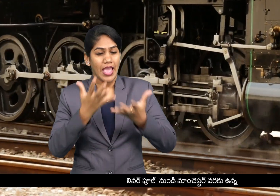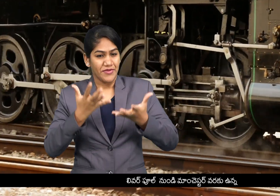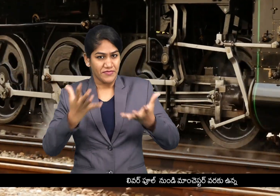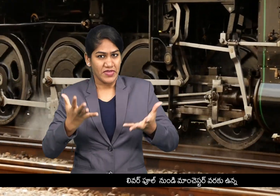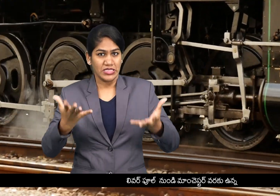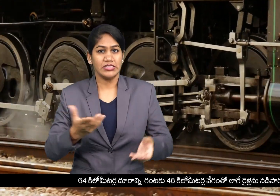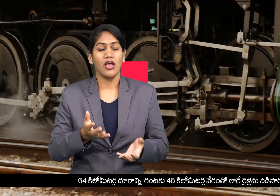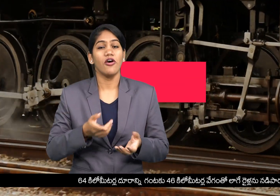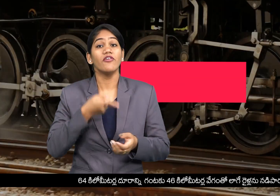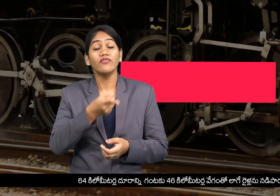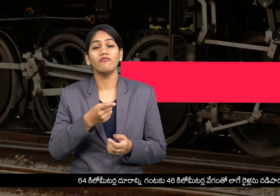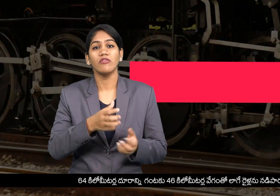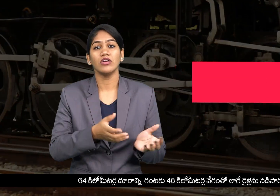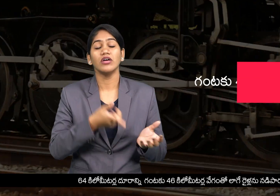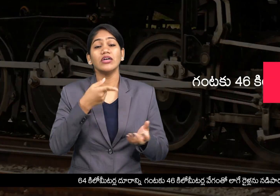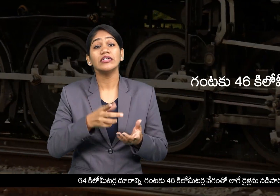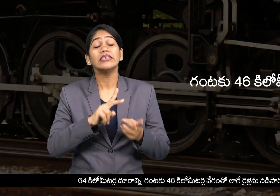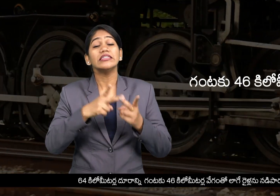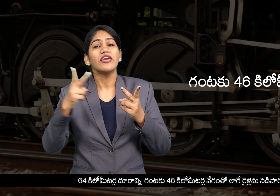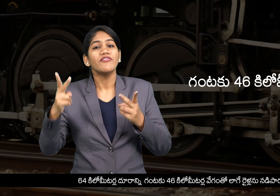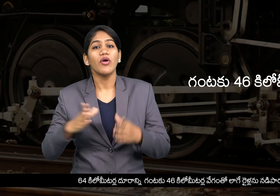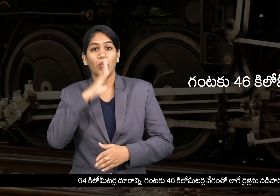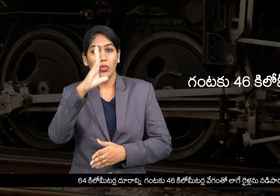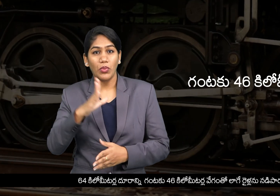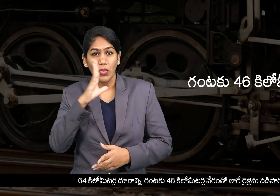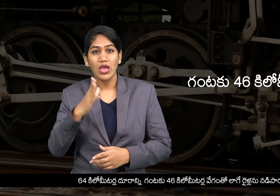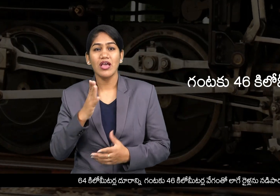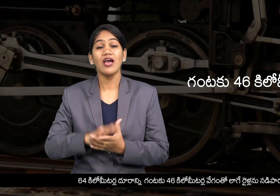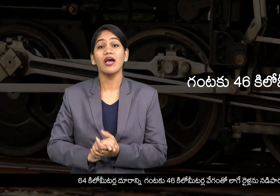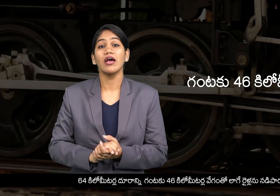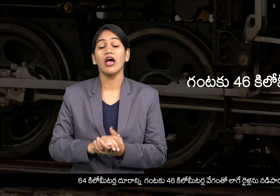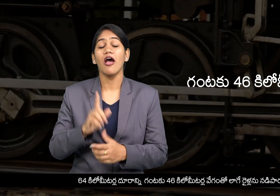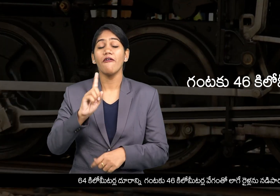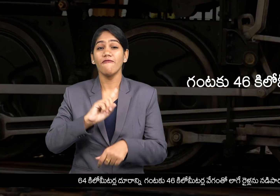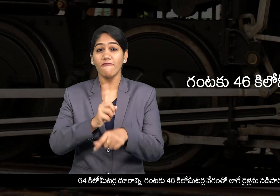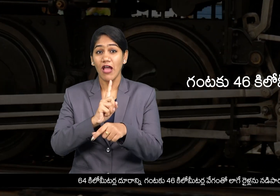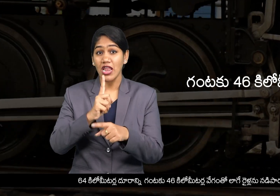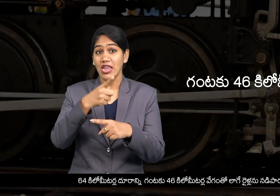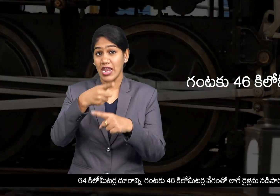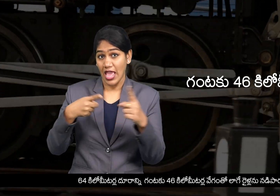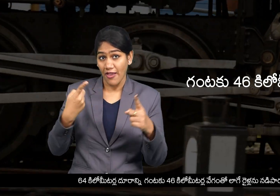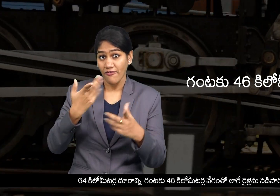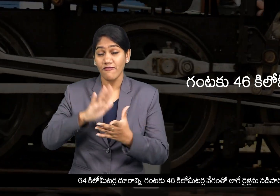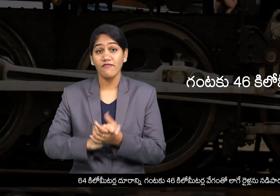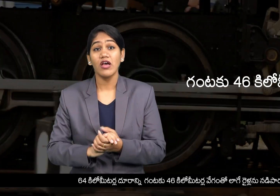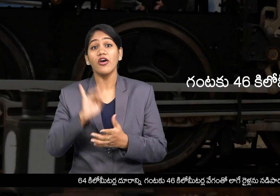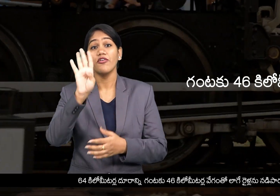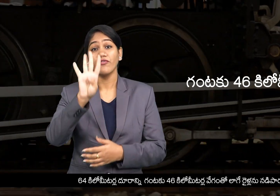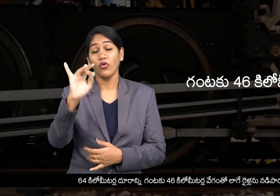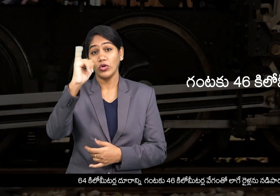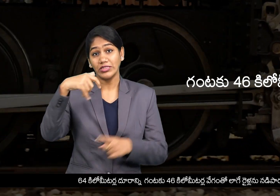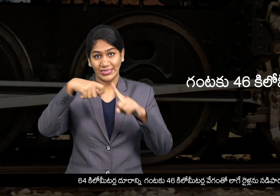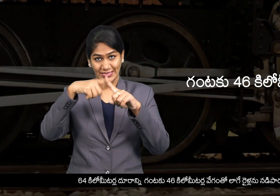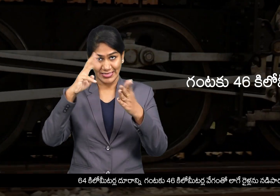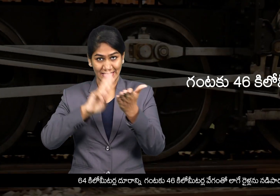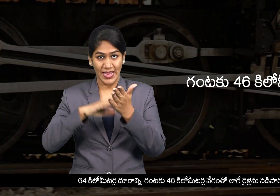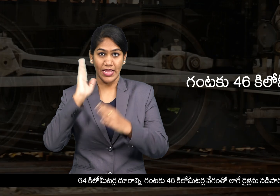ఉన్న 64 కిలోమీటర్ల దూరాన్ని గంటకు 46 కిలోమీటర్ల వేగంతో లాగే రైళ్లను